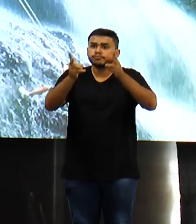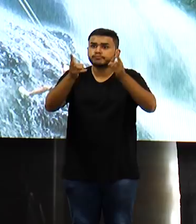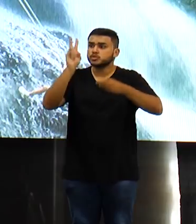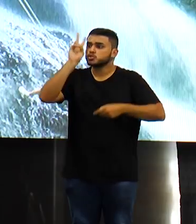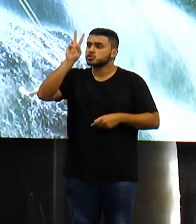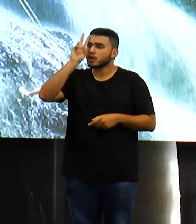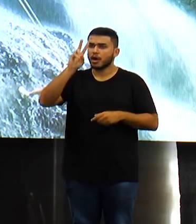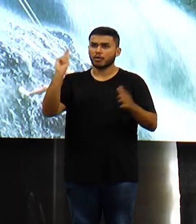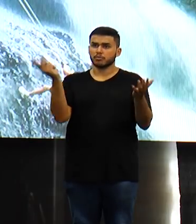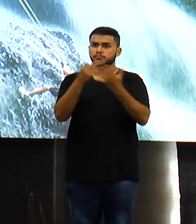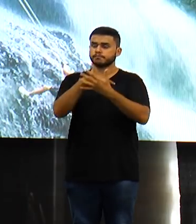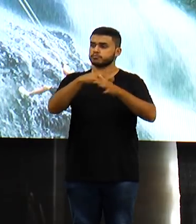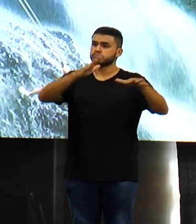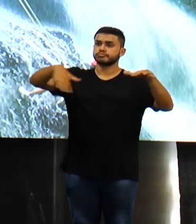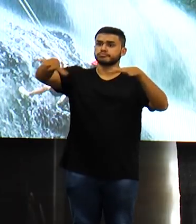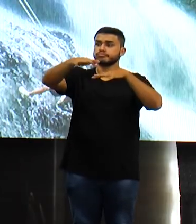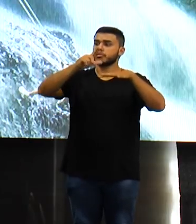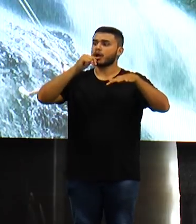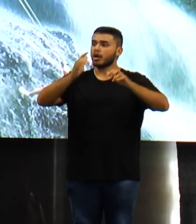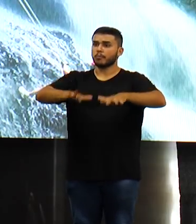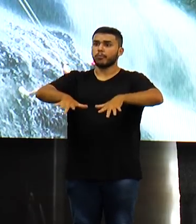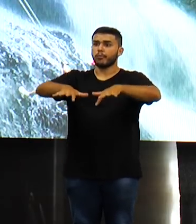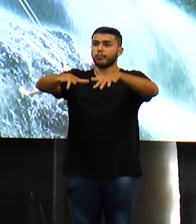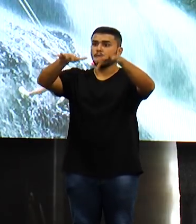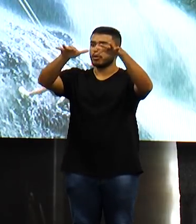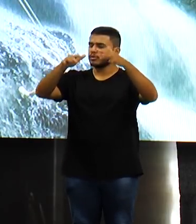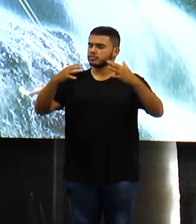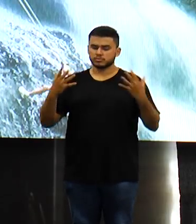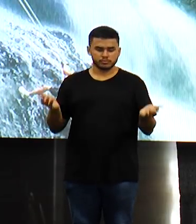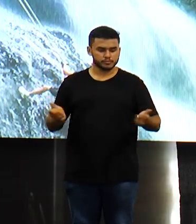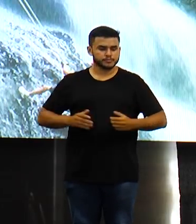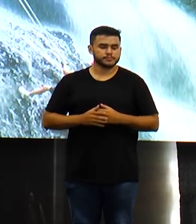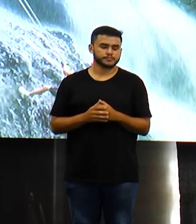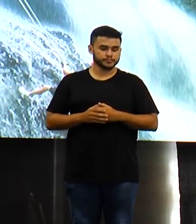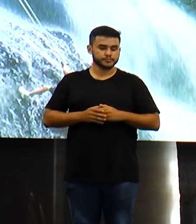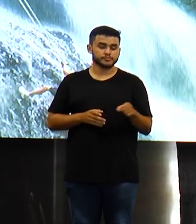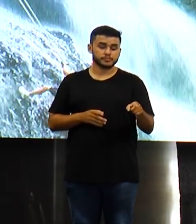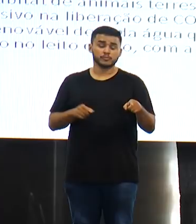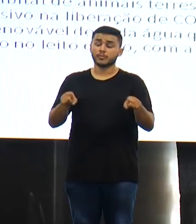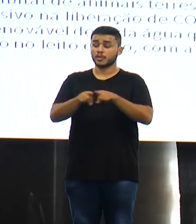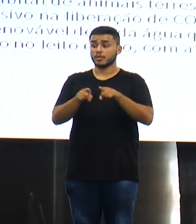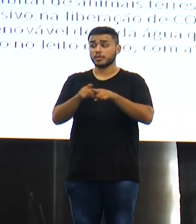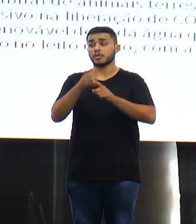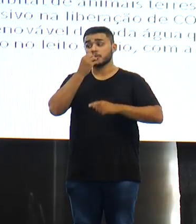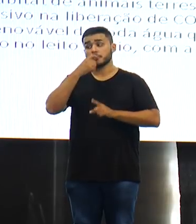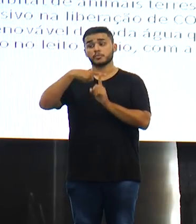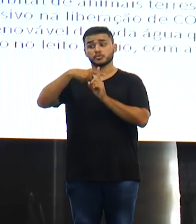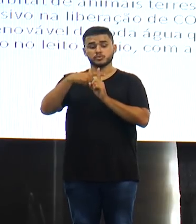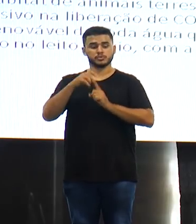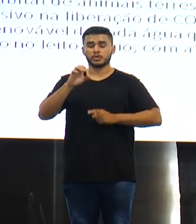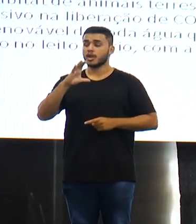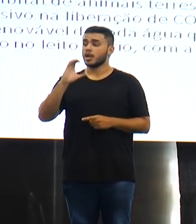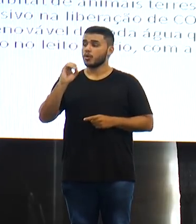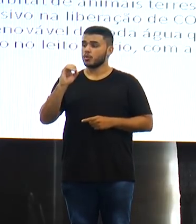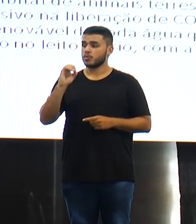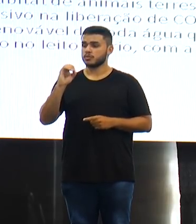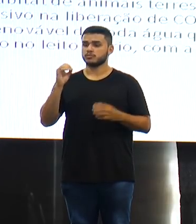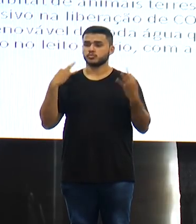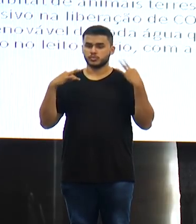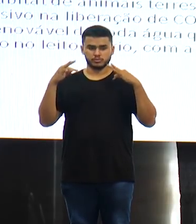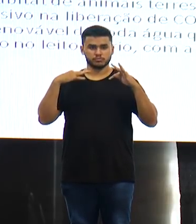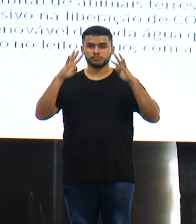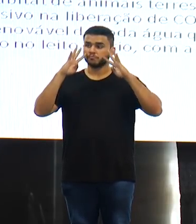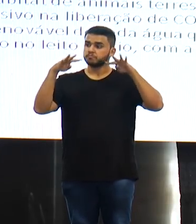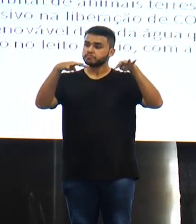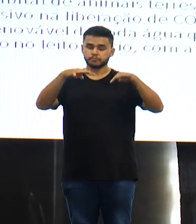por gentileza. Mas eu também posso ter um aproveitamento positivo com o ecoturismo. Mais um, e aí está a questão do Enem que a